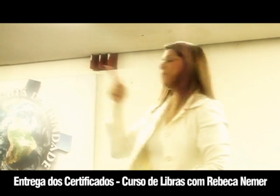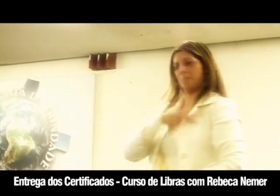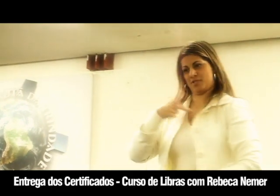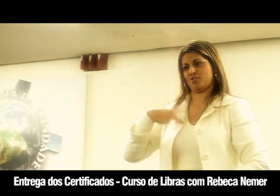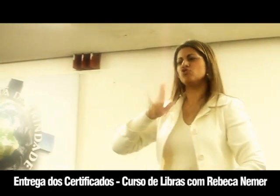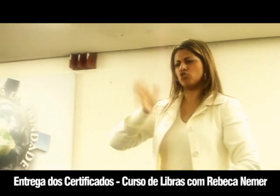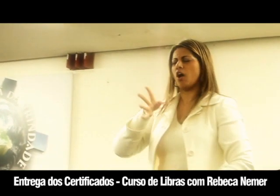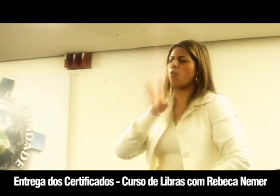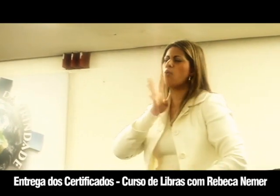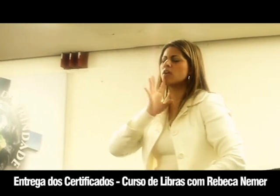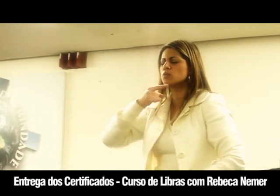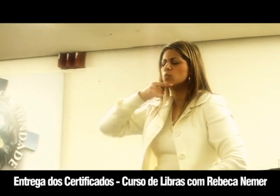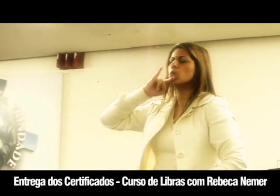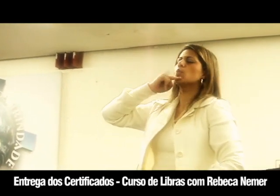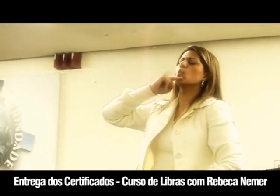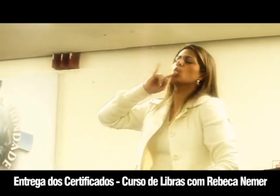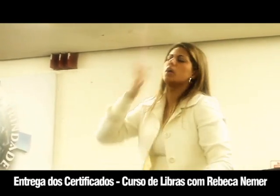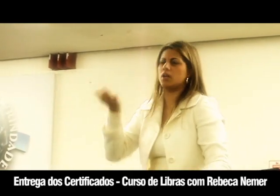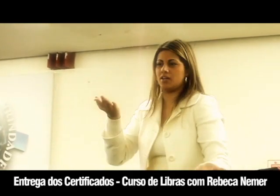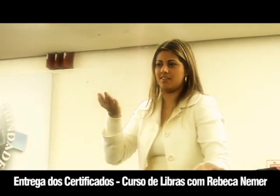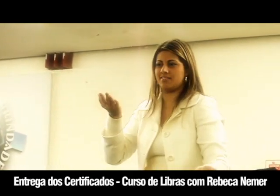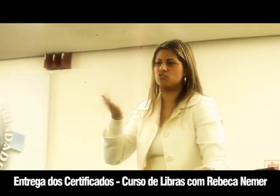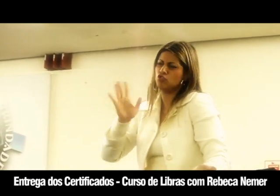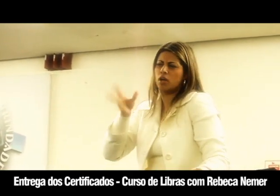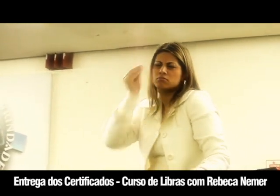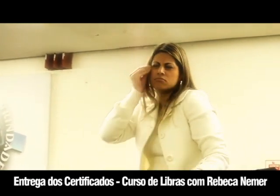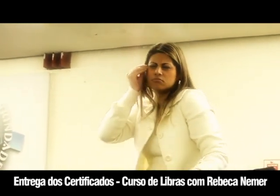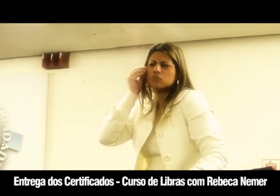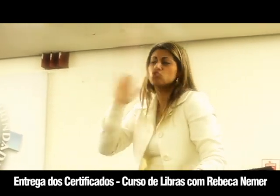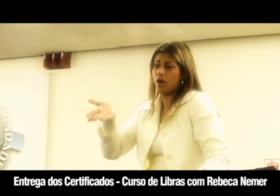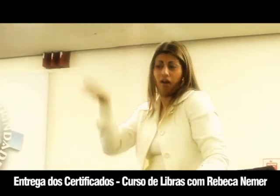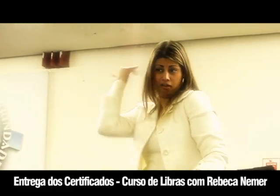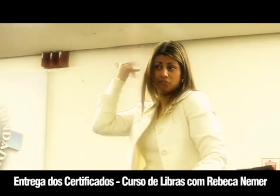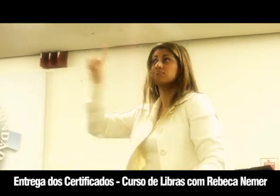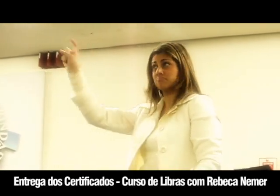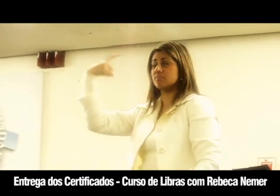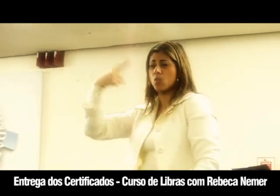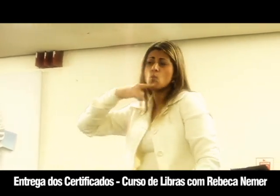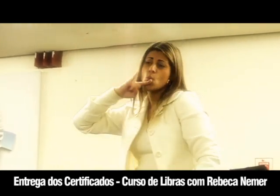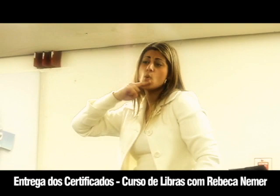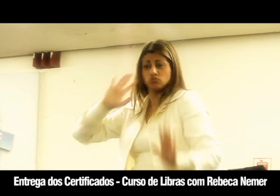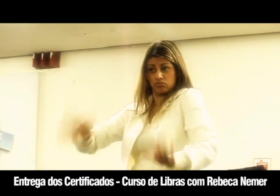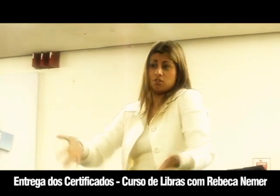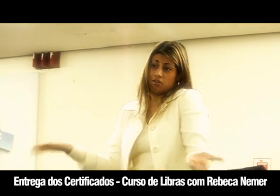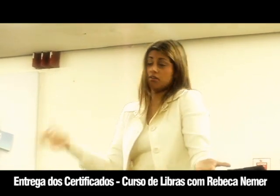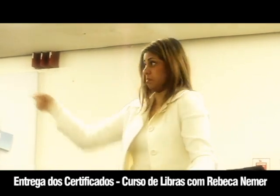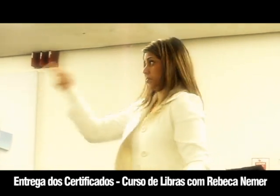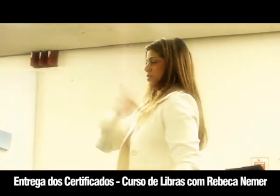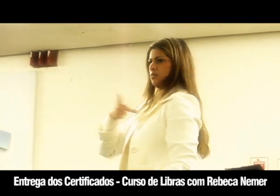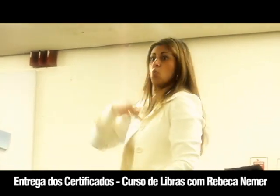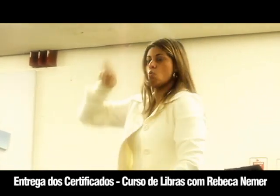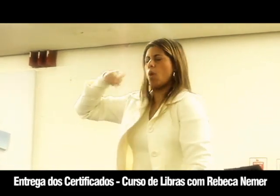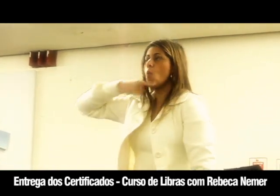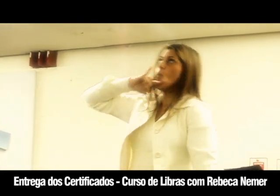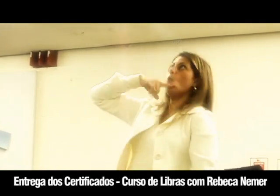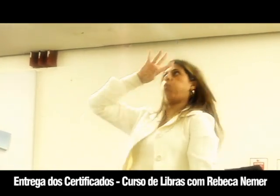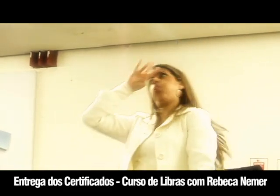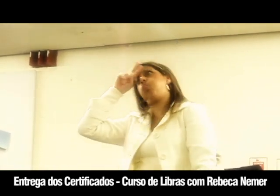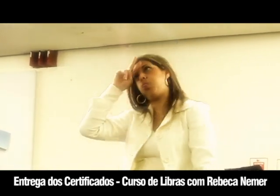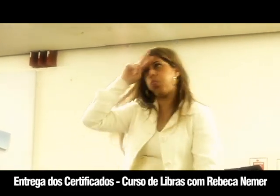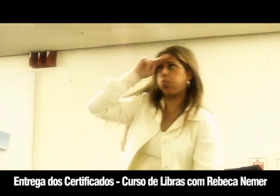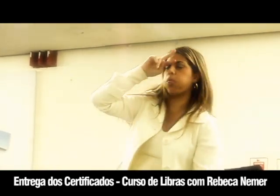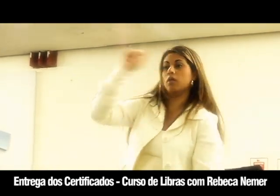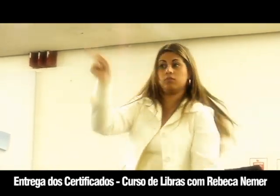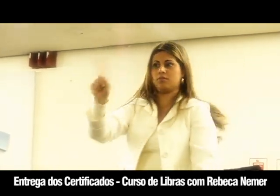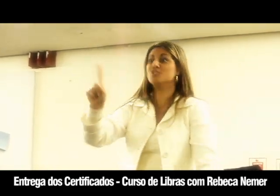conheço pelo gnóstico, porque eu conheço por experiência, porque eu bebi cachaça. Eu nunca fui cachaceiro, mas